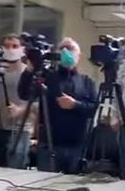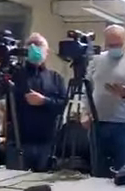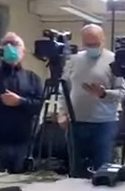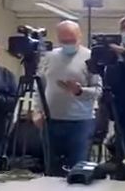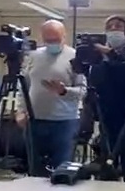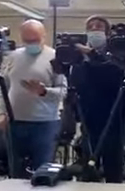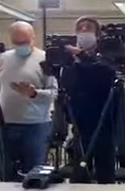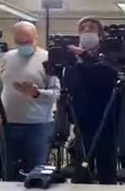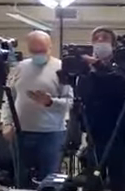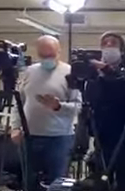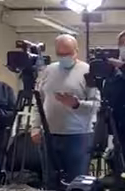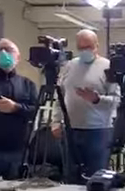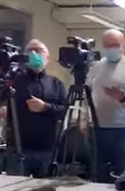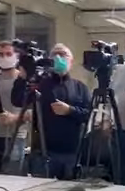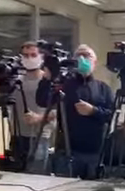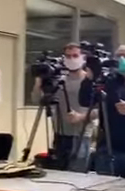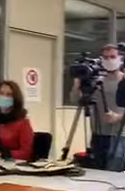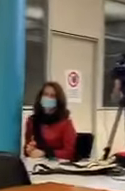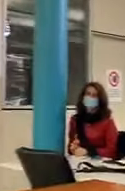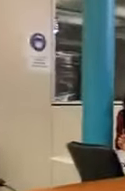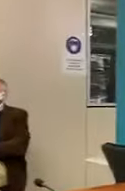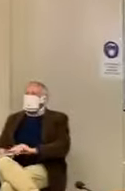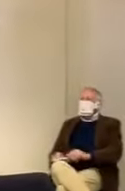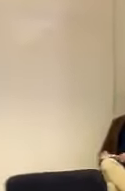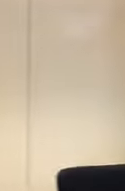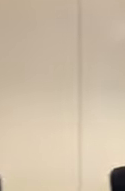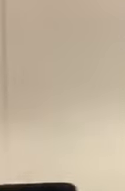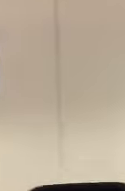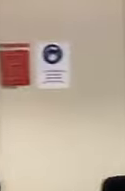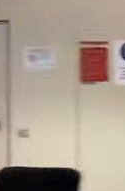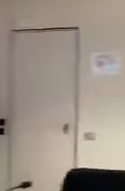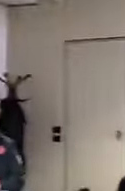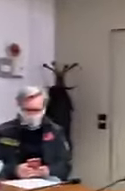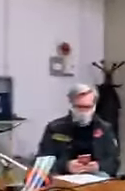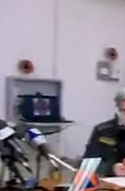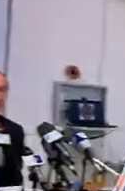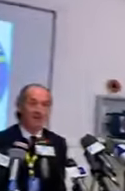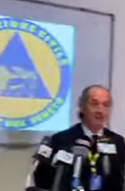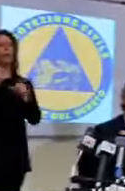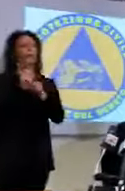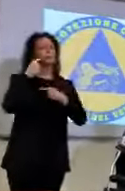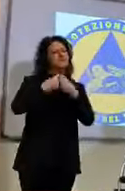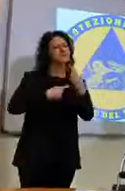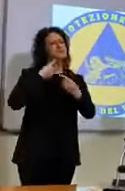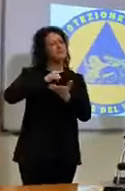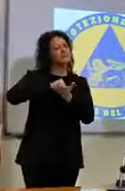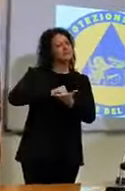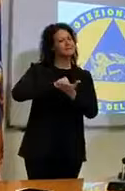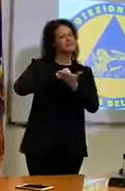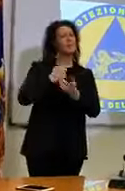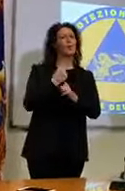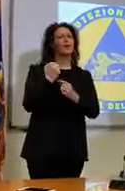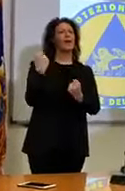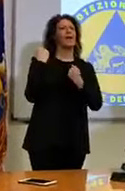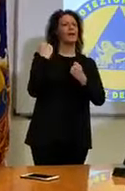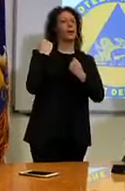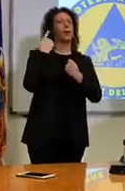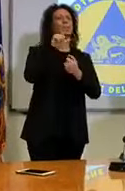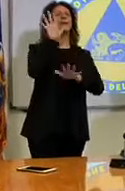tale che si vedano anche i temerari eroi che danno poi informazioni ai